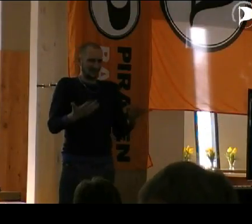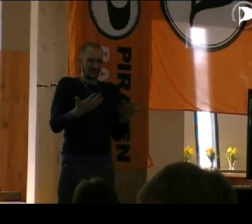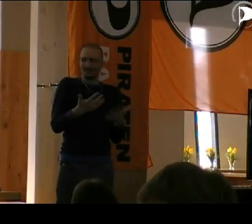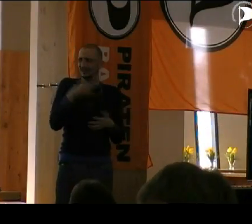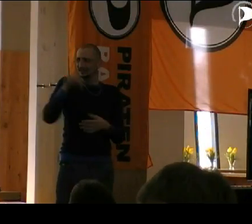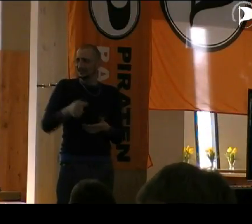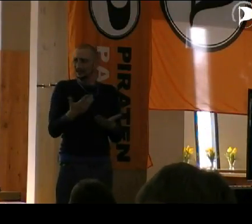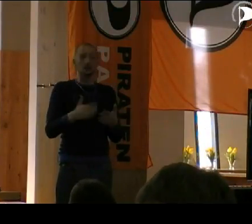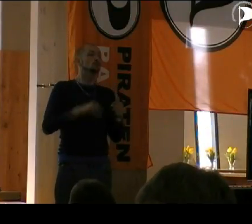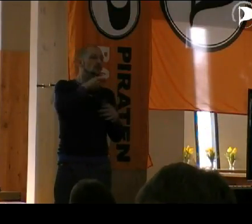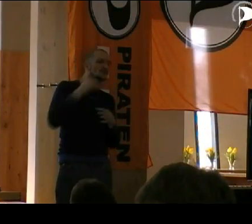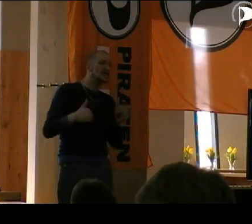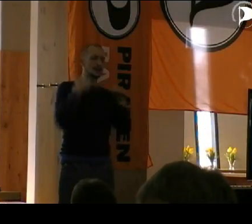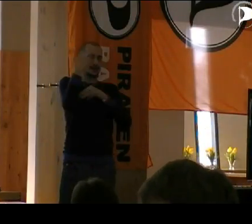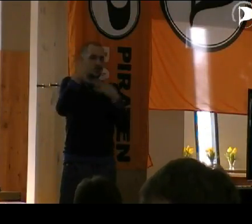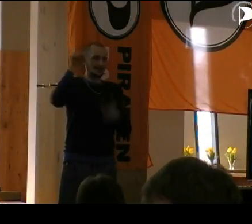sein